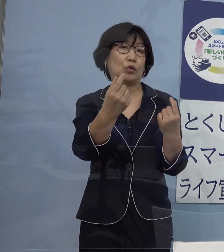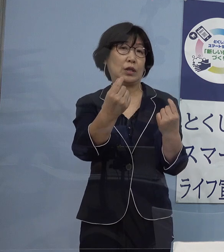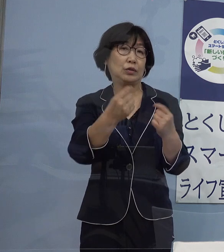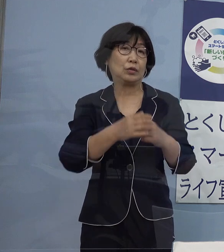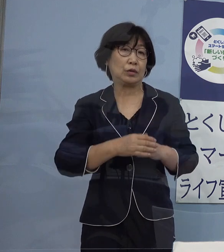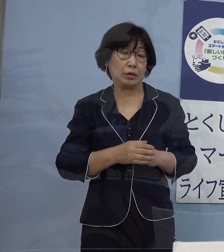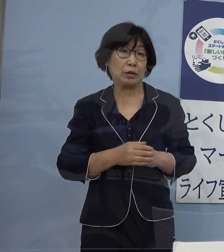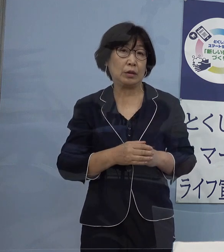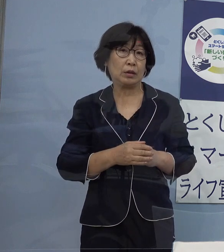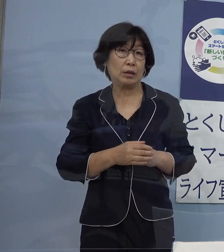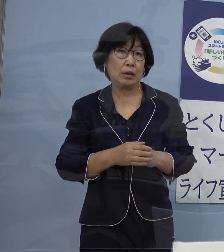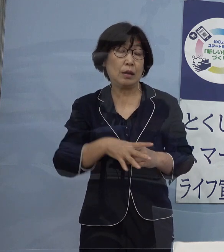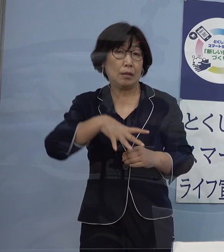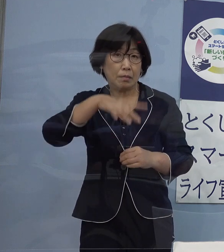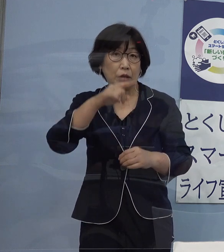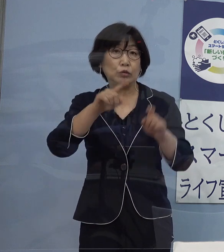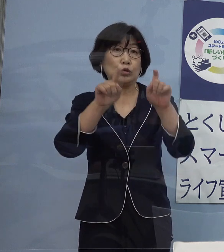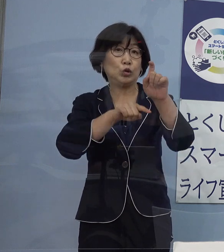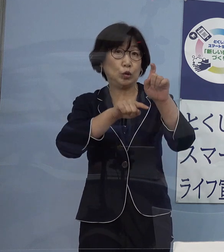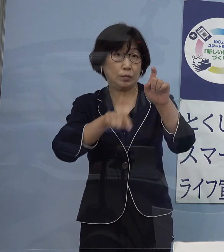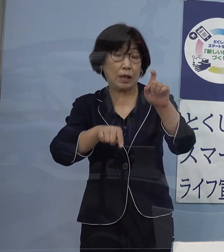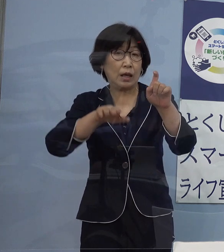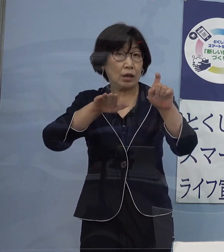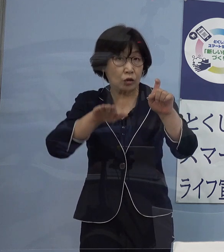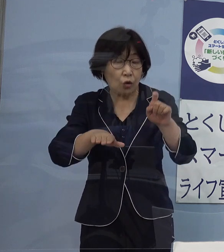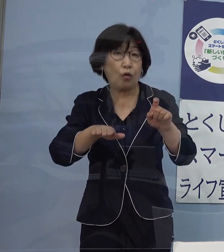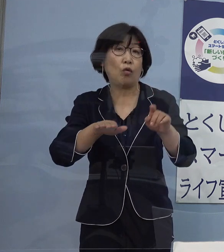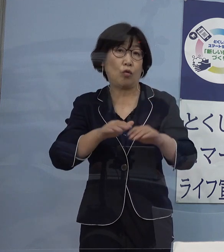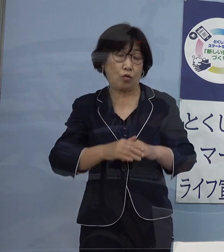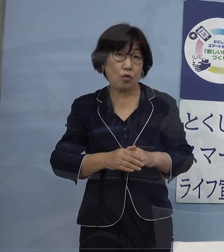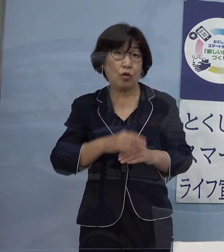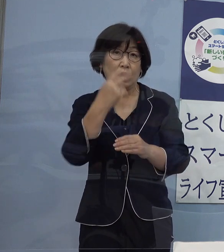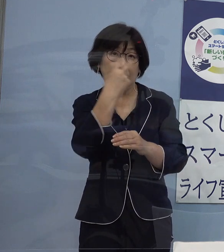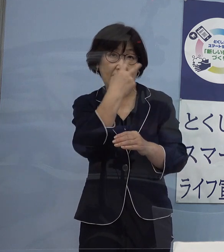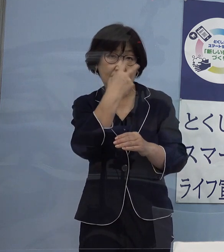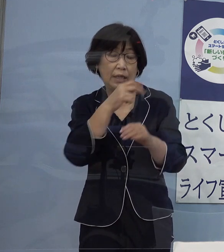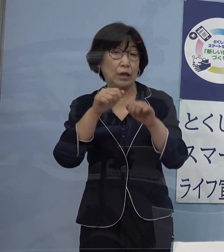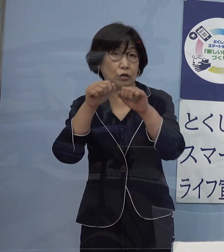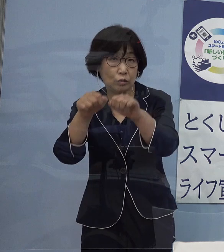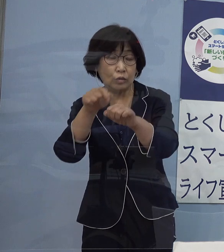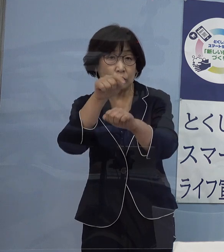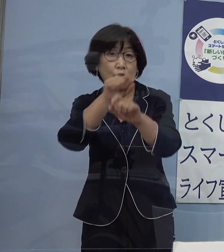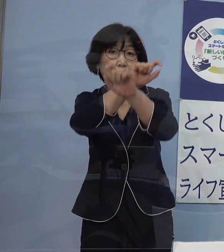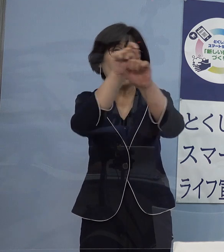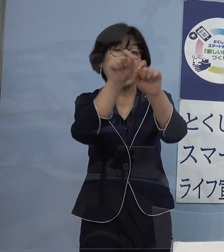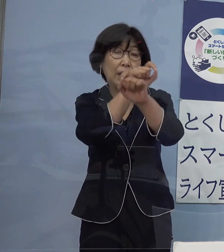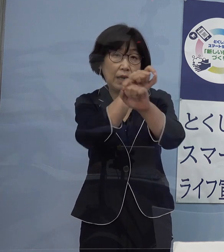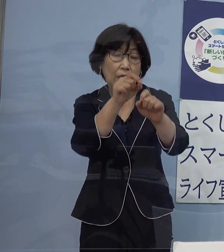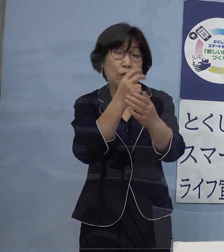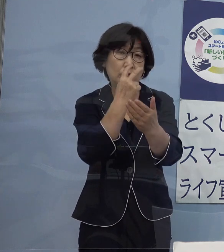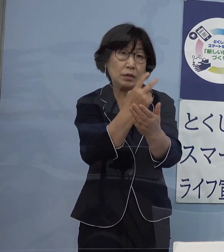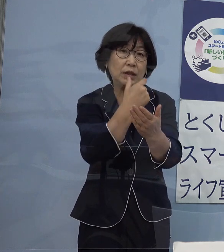この10名、まあ、今日検査に入りますので、その結果を見たいと考えています